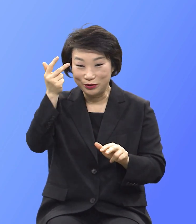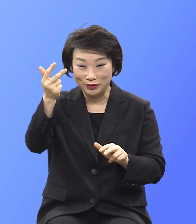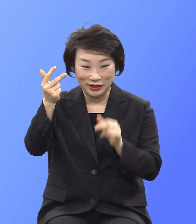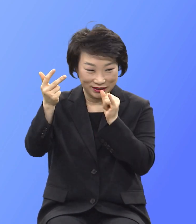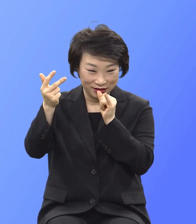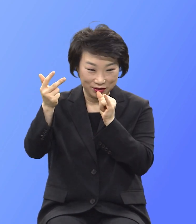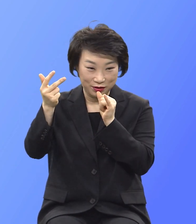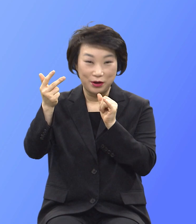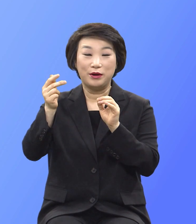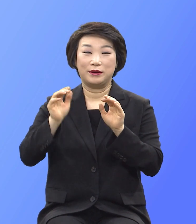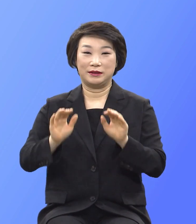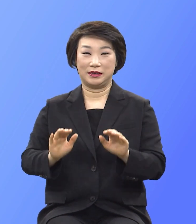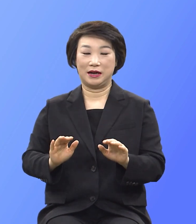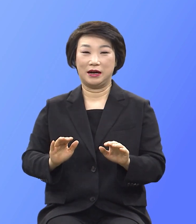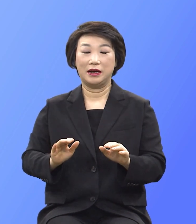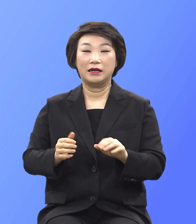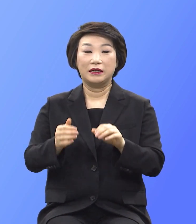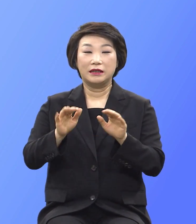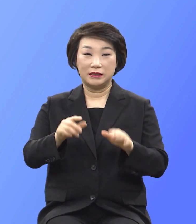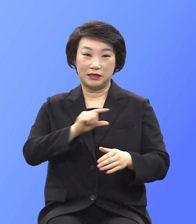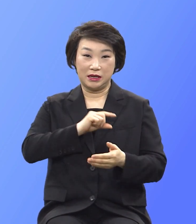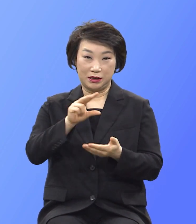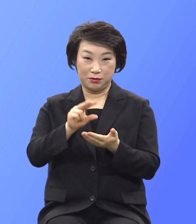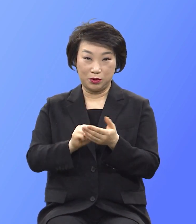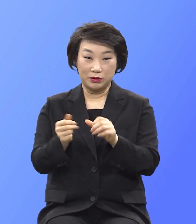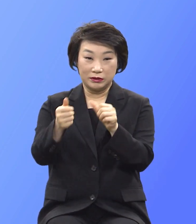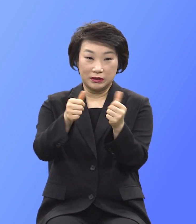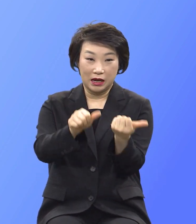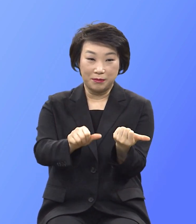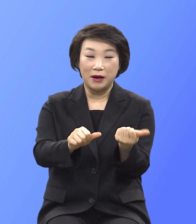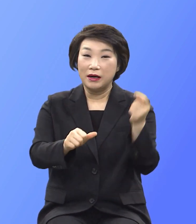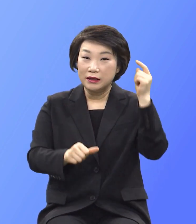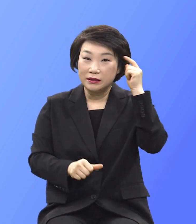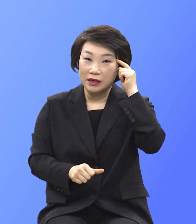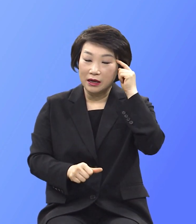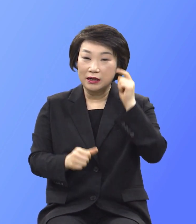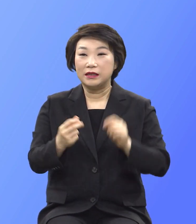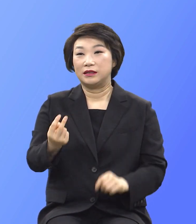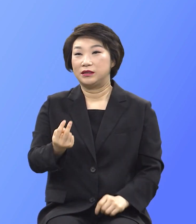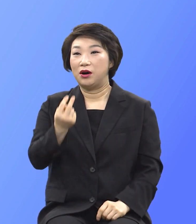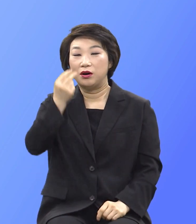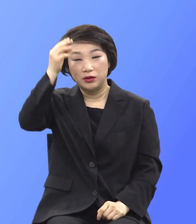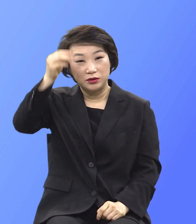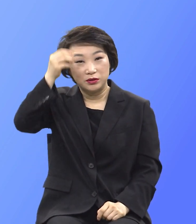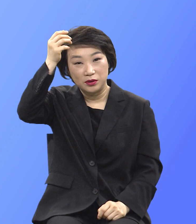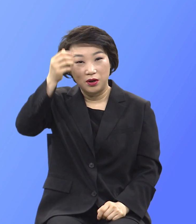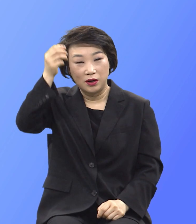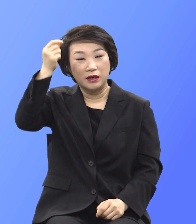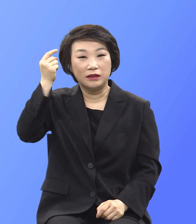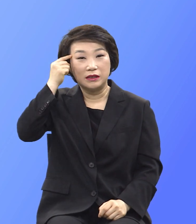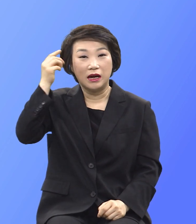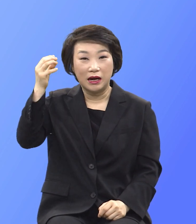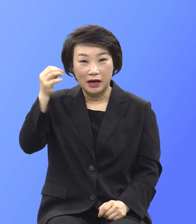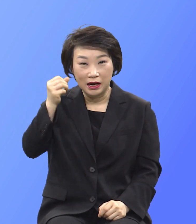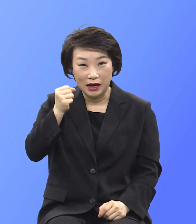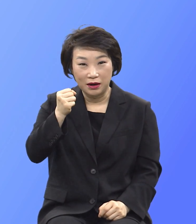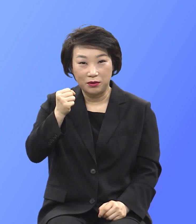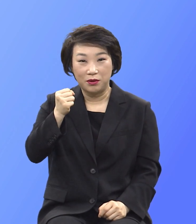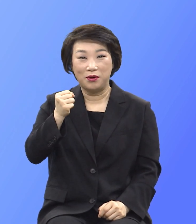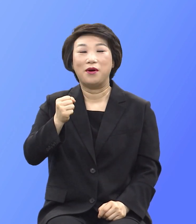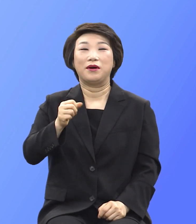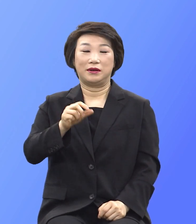주를 앞두고 사망의 생각을 성령의